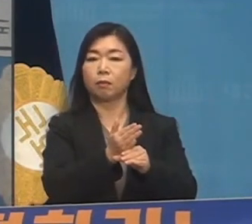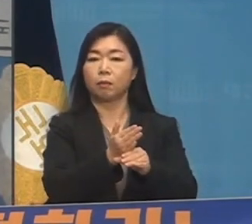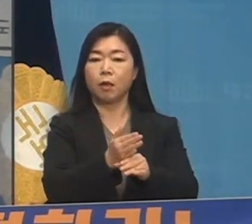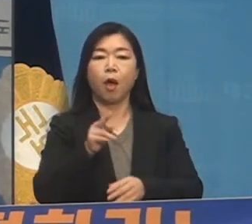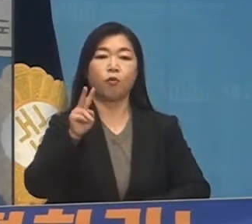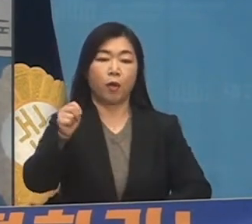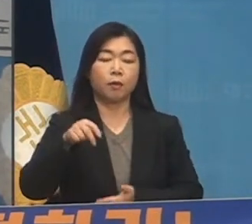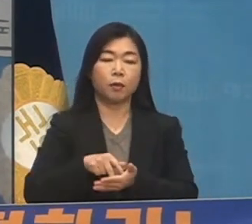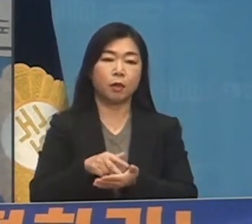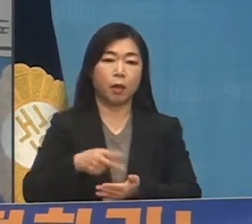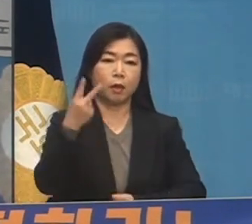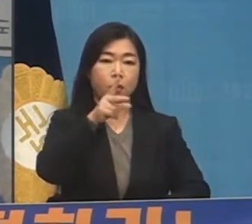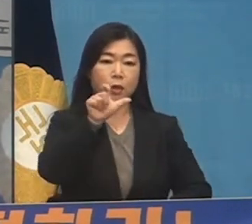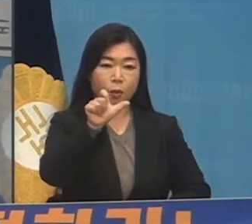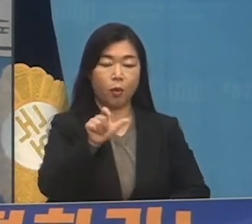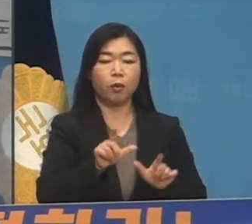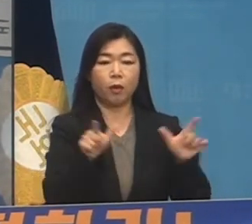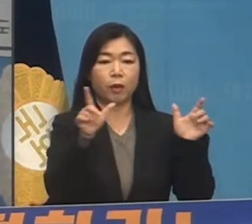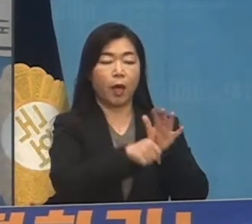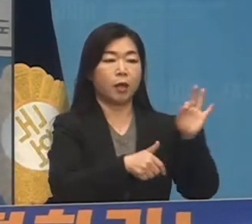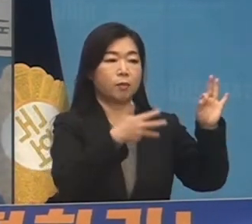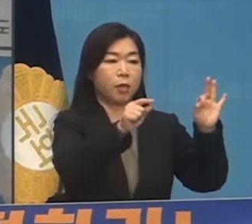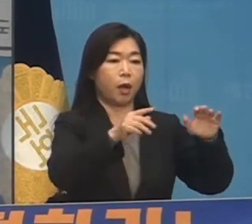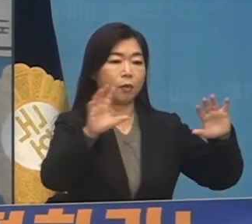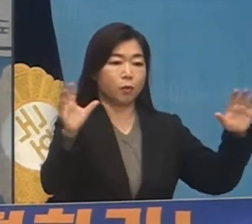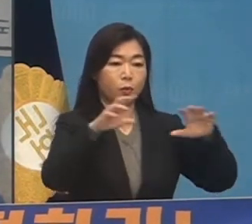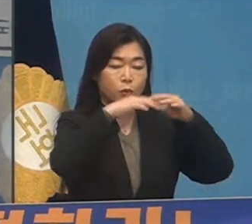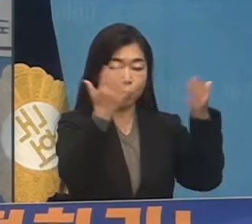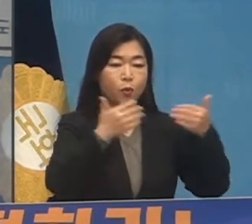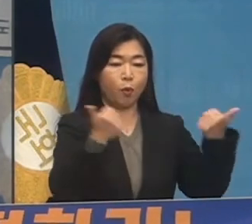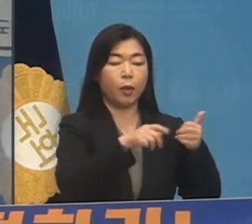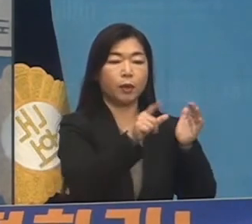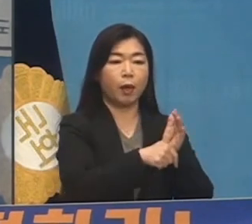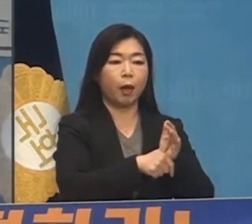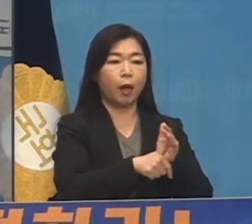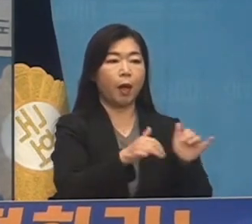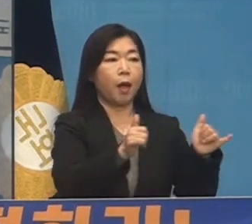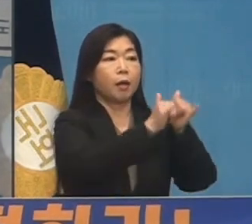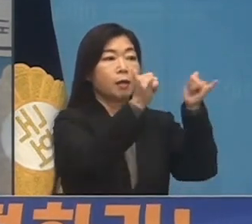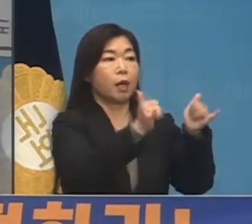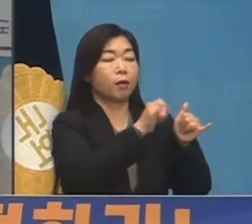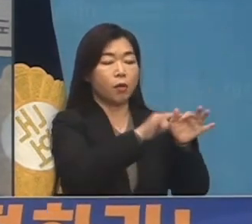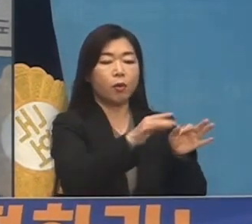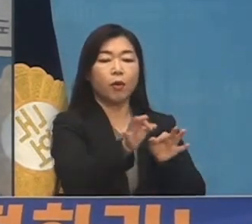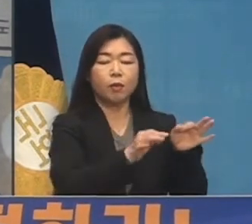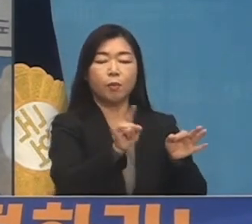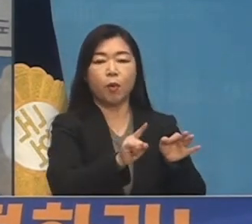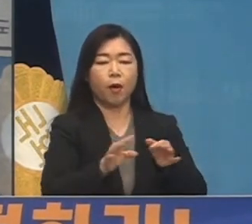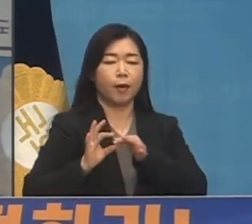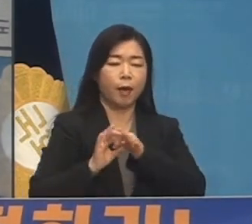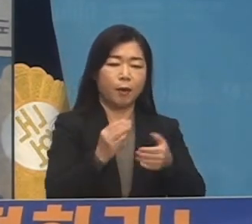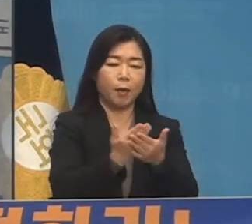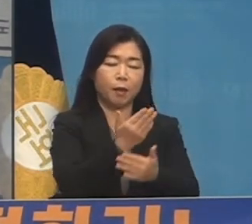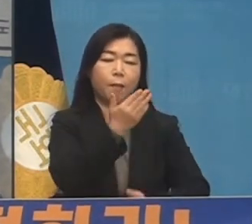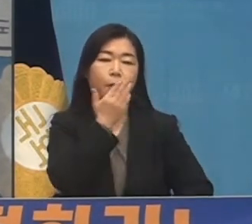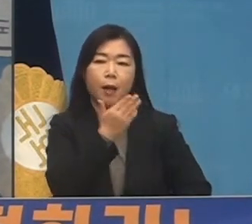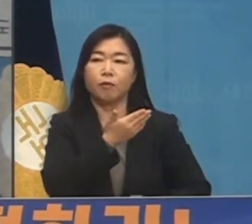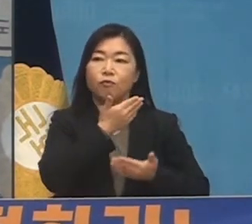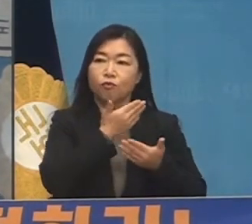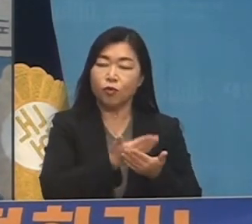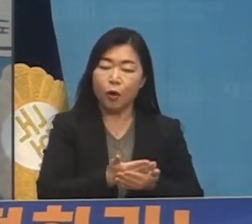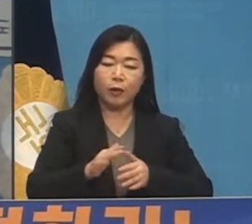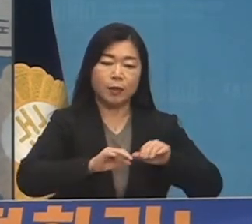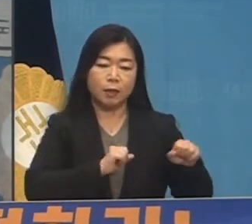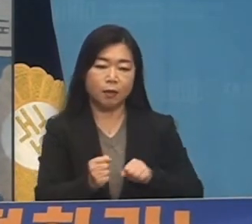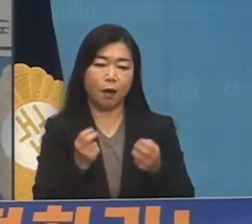유엔은 2015년 제10차 총회에서 사회적 경제를 지속가능 발전 목표에 대한 주요